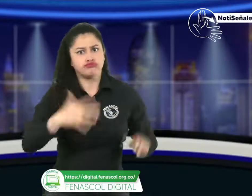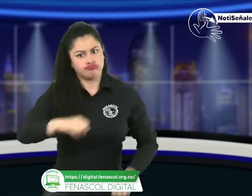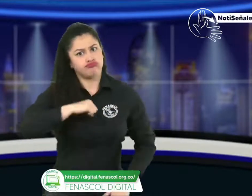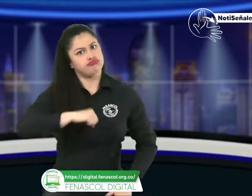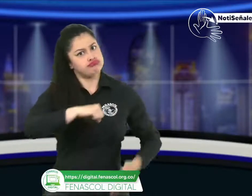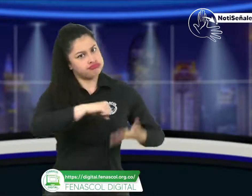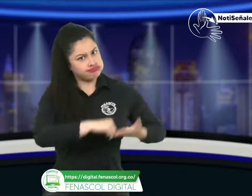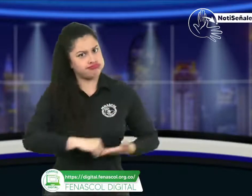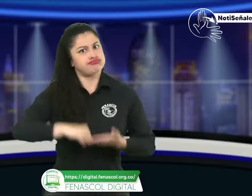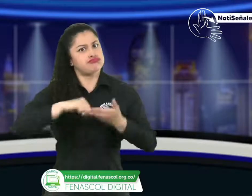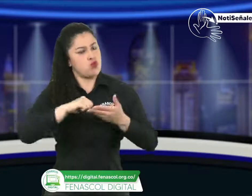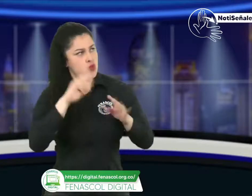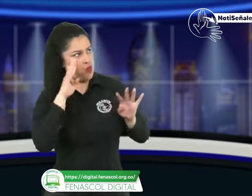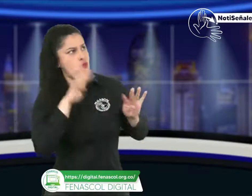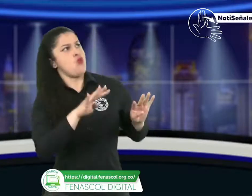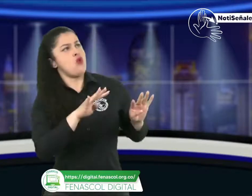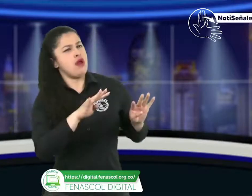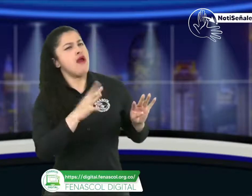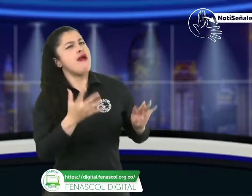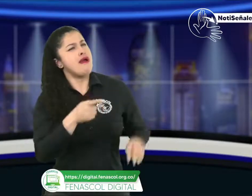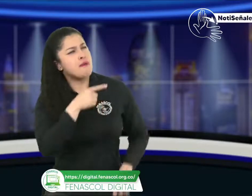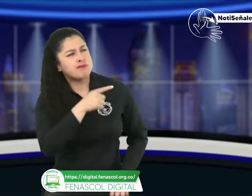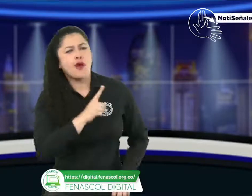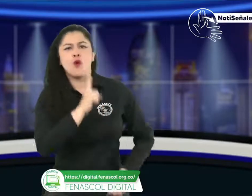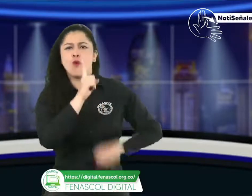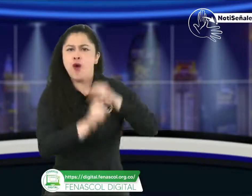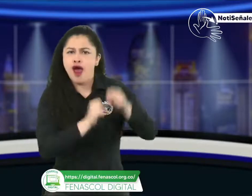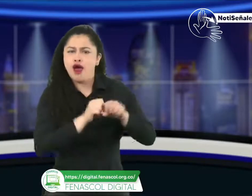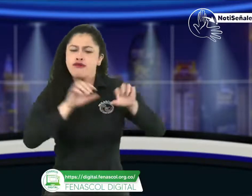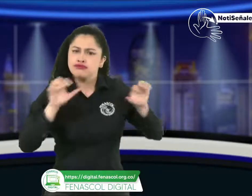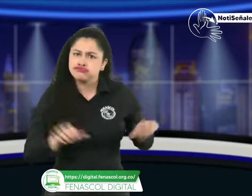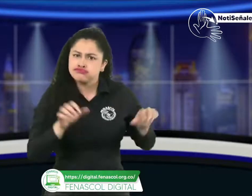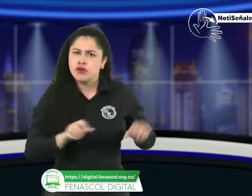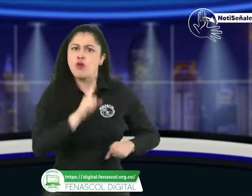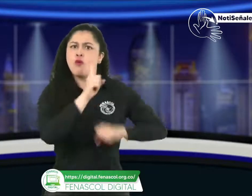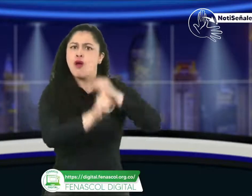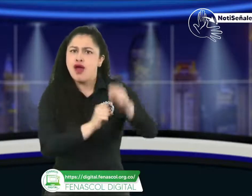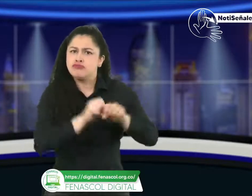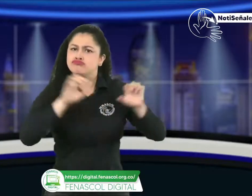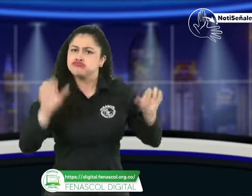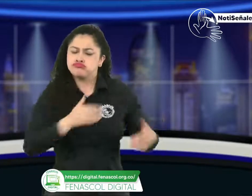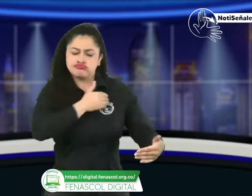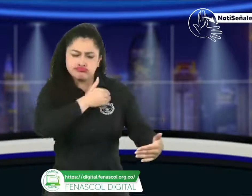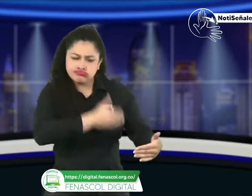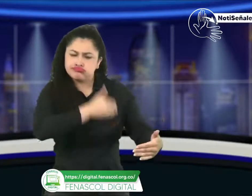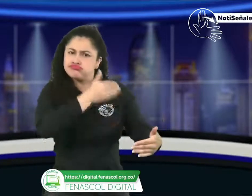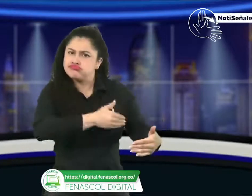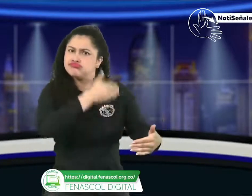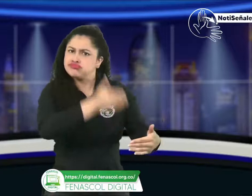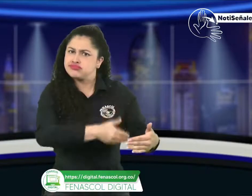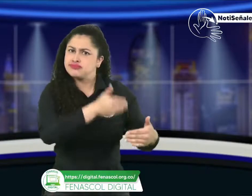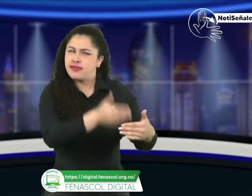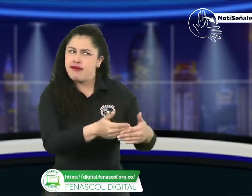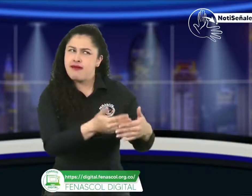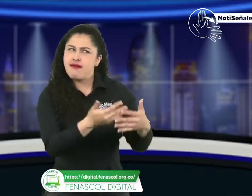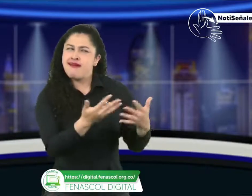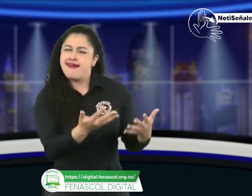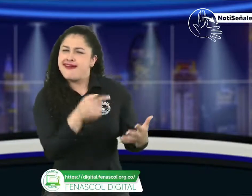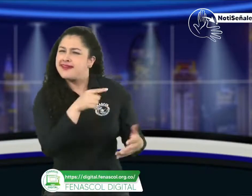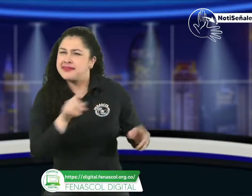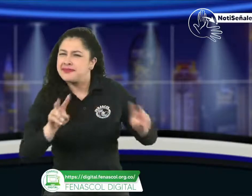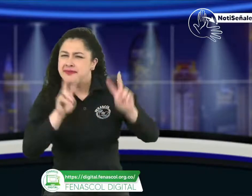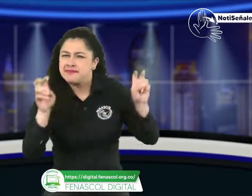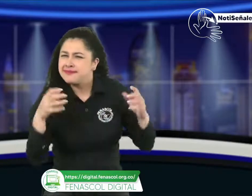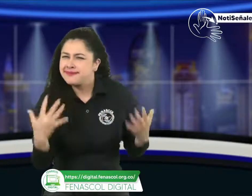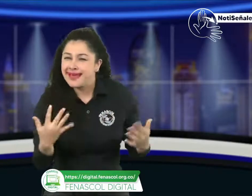y es lo relacionado también con los derechos de las personas sordas y todas las actividades que se hacen año